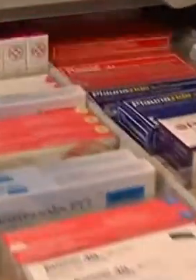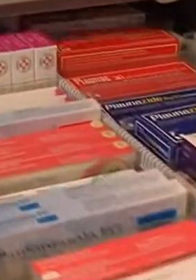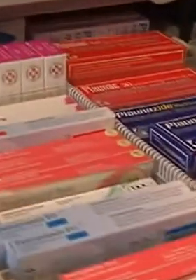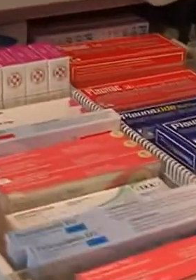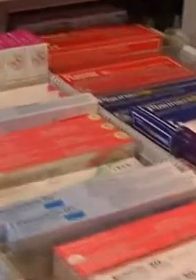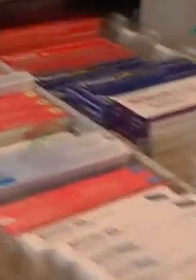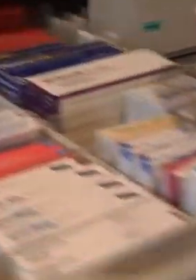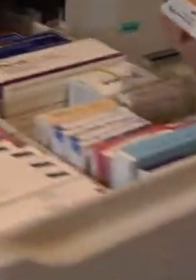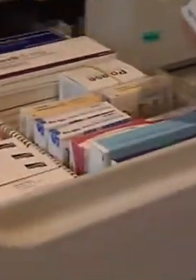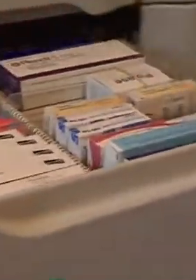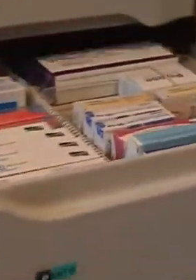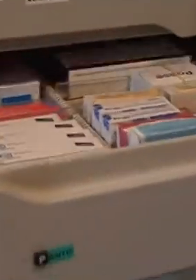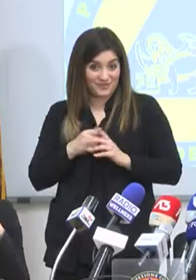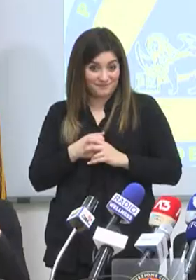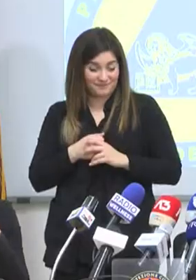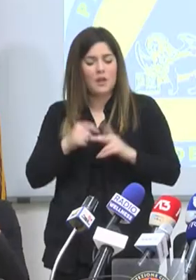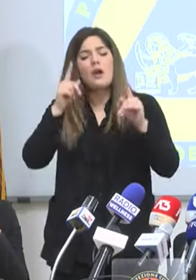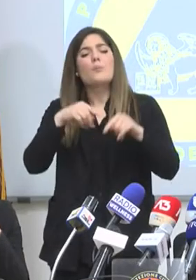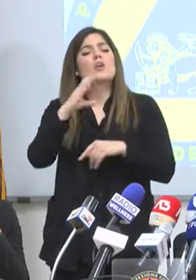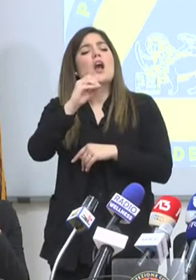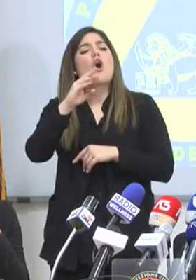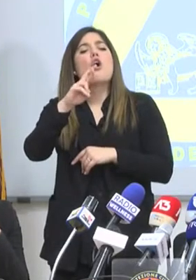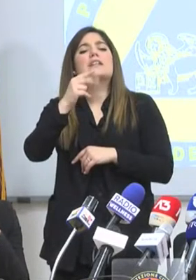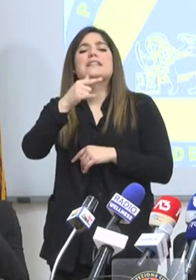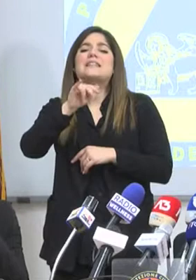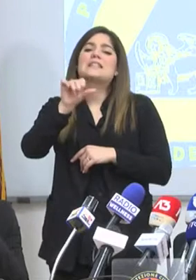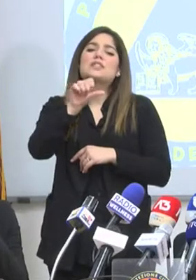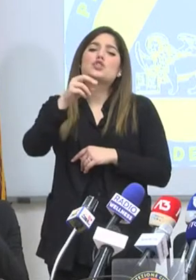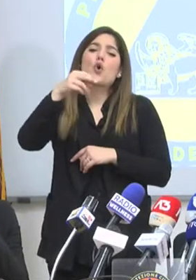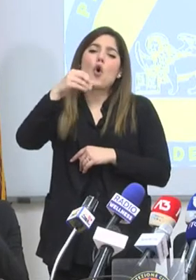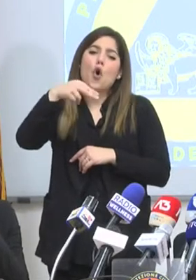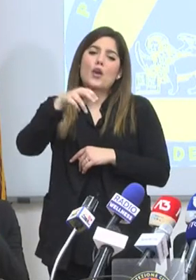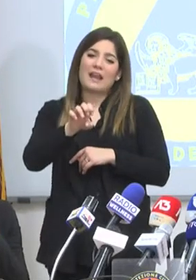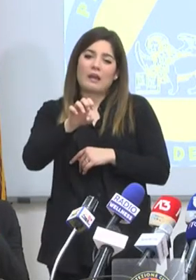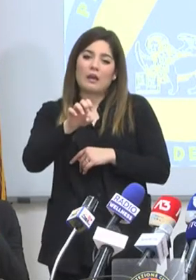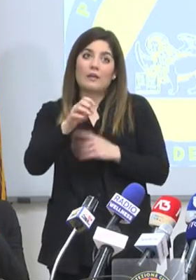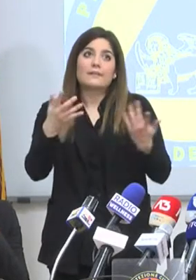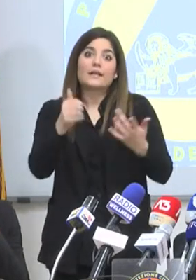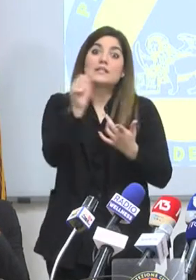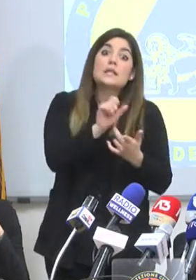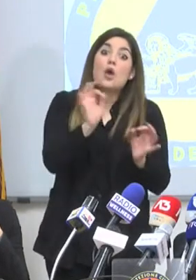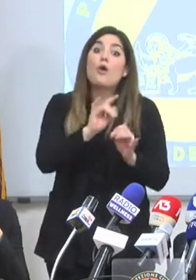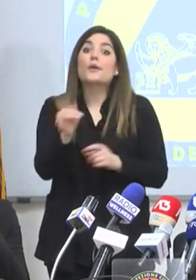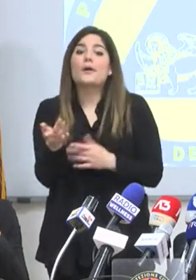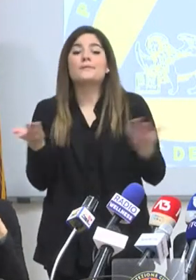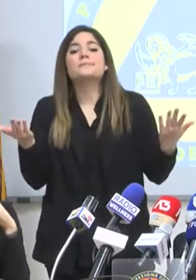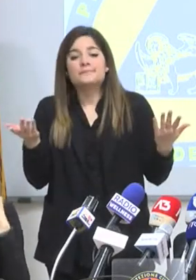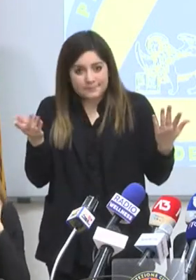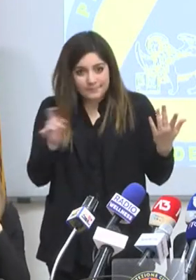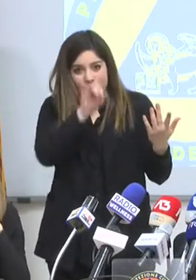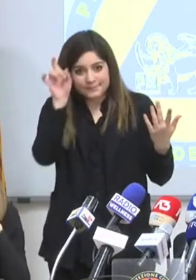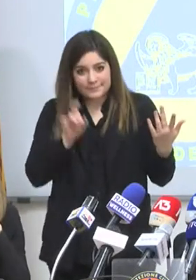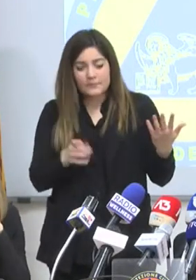farmaco inserito nel protocollo è il cortisone. Anche di questo si è parlato molto, cortisone sì o cortisone no. Gli studi dicono